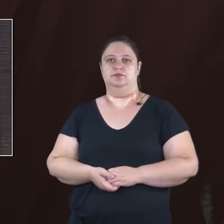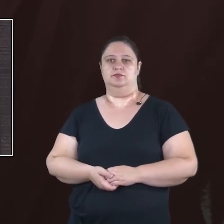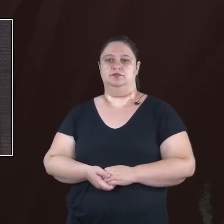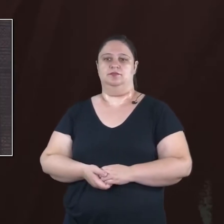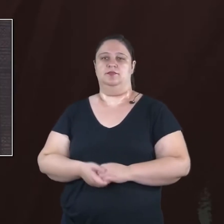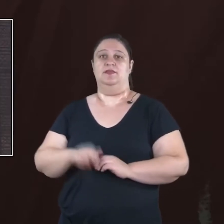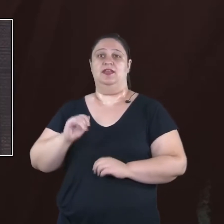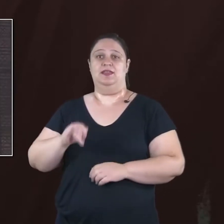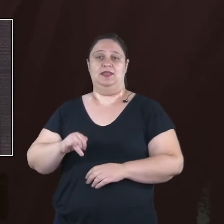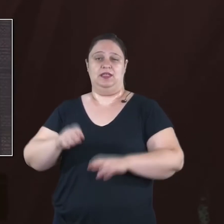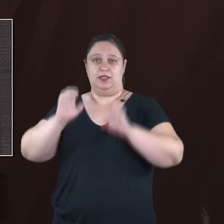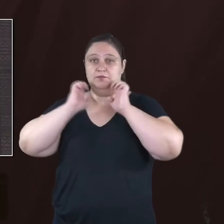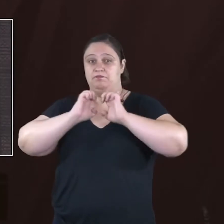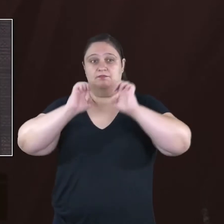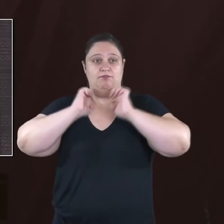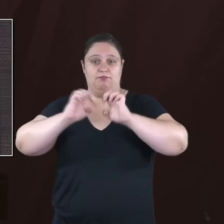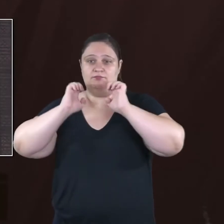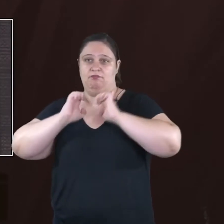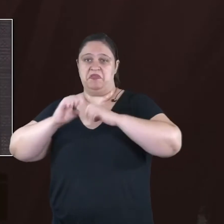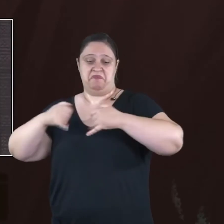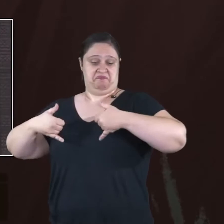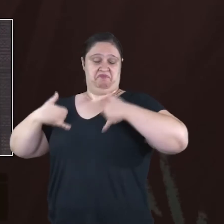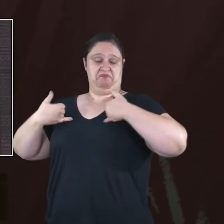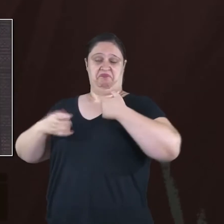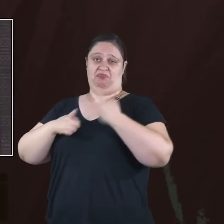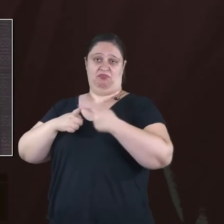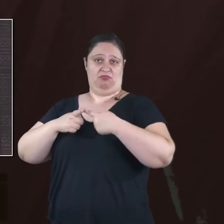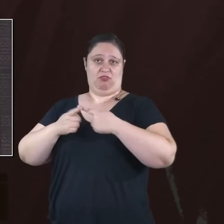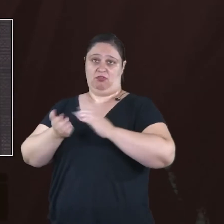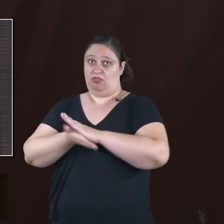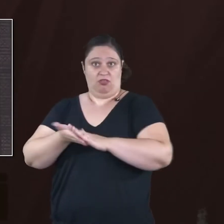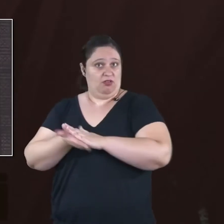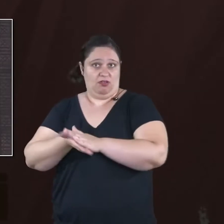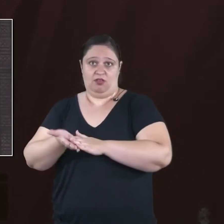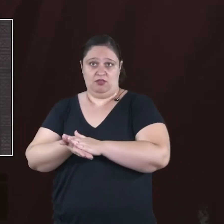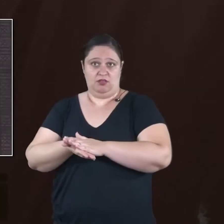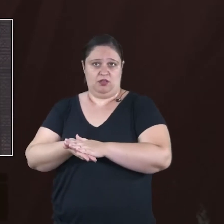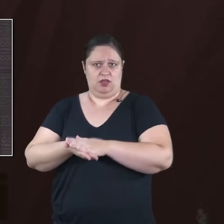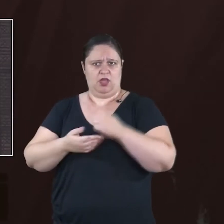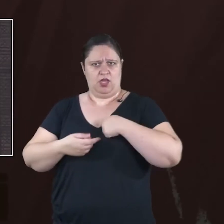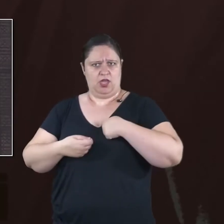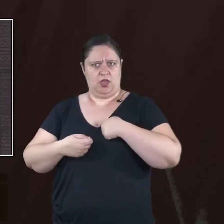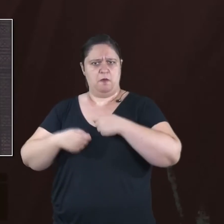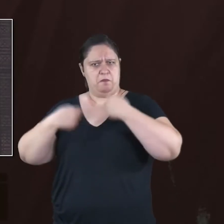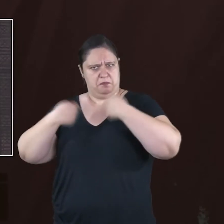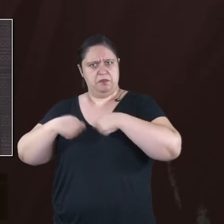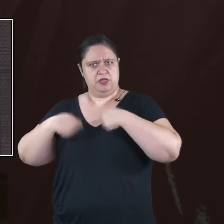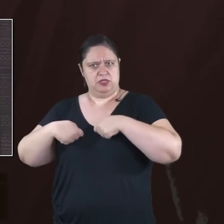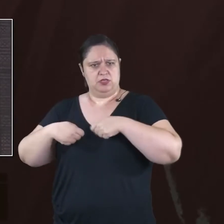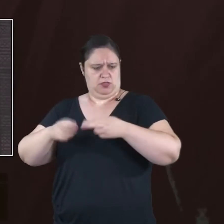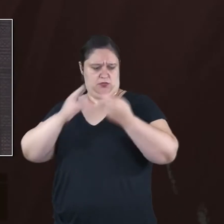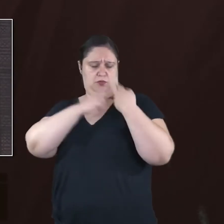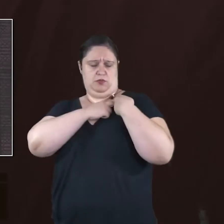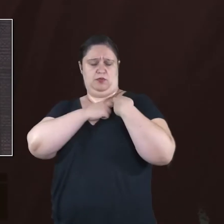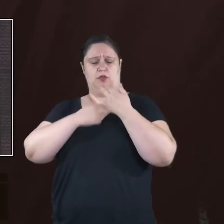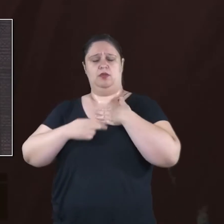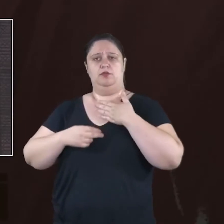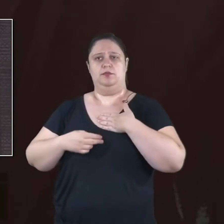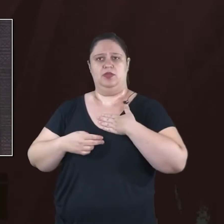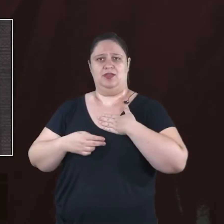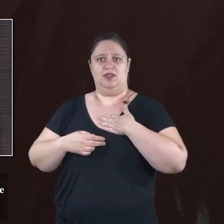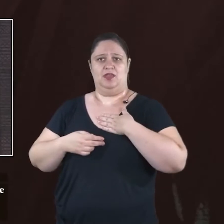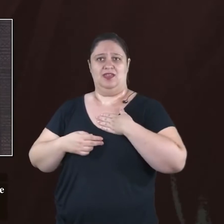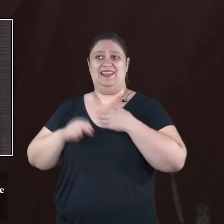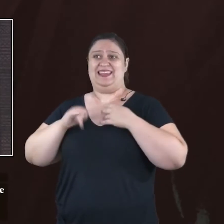Se anuncio o Evangelho, não tenho de que me gloriar, pois sobre mim pesa esta obrigação, essa responsabilidade. Porque ai de mim se não